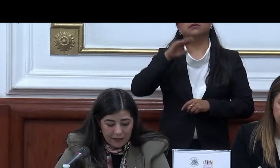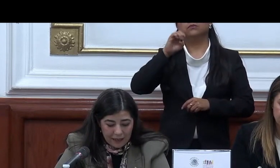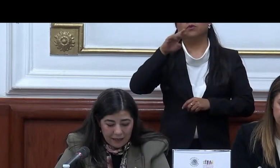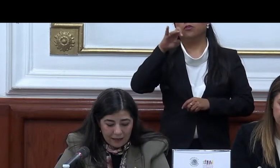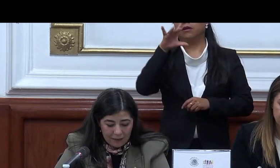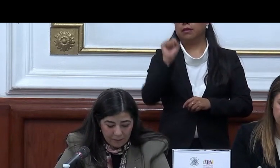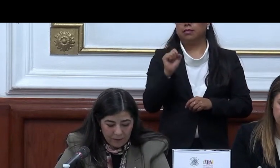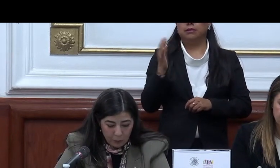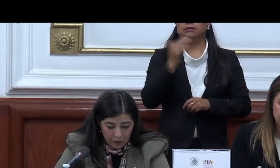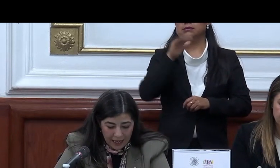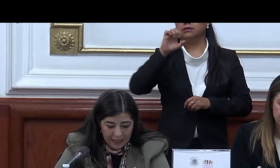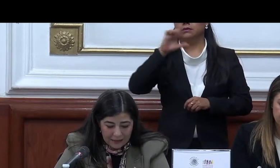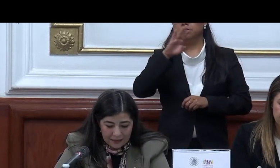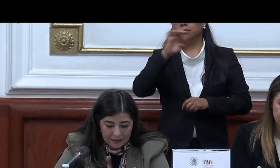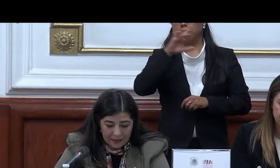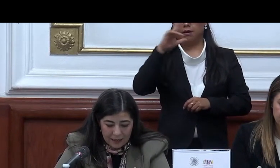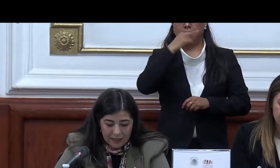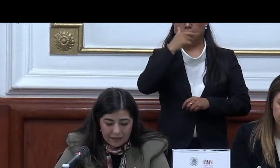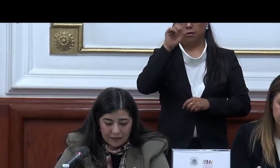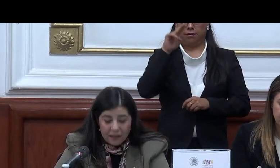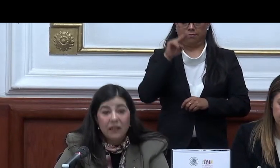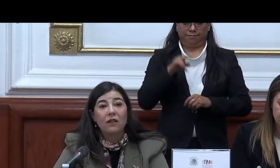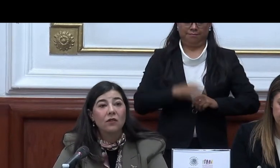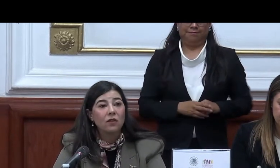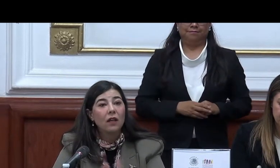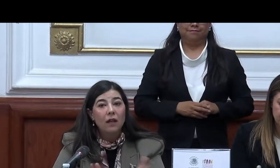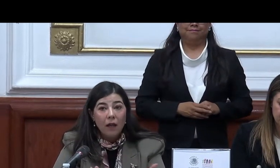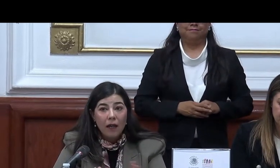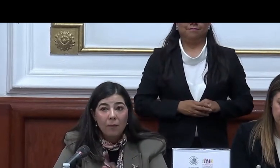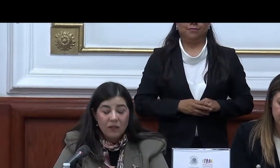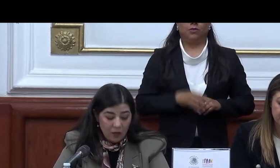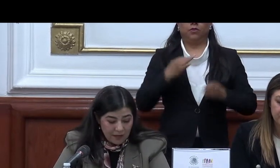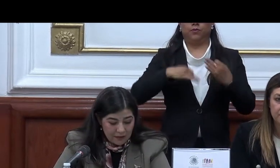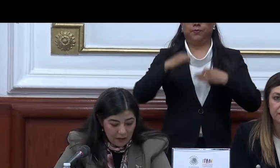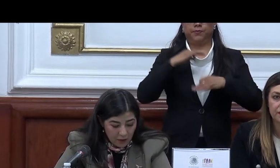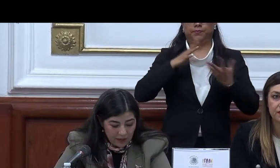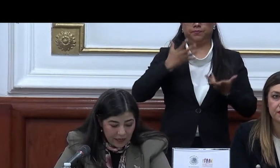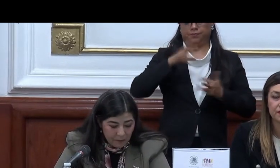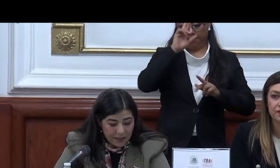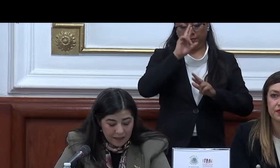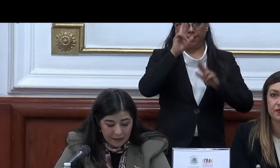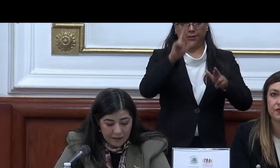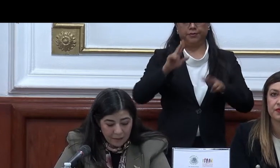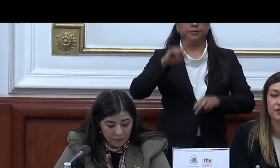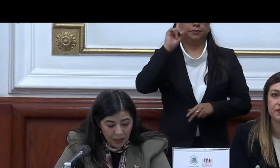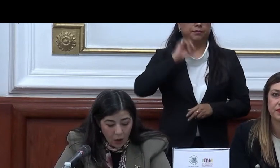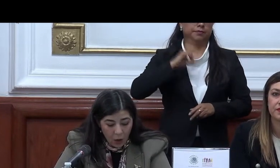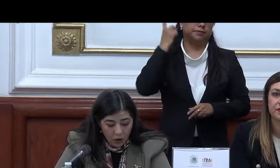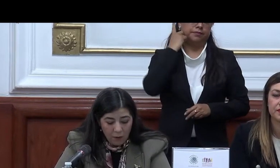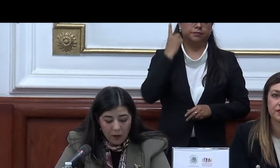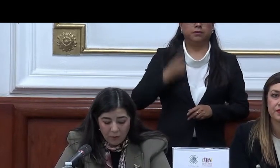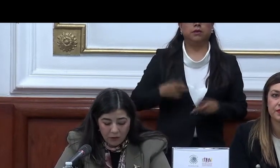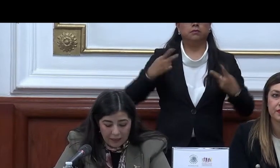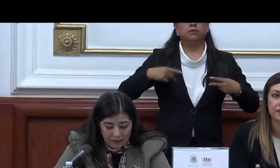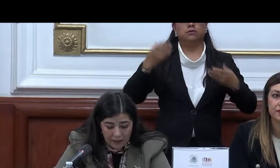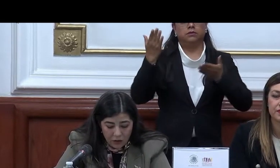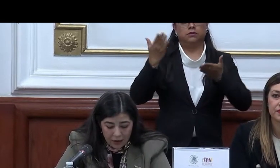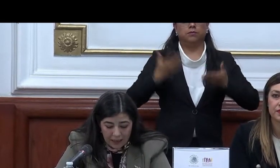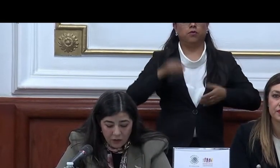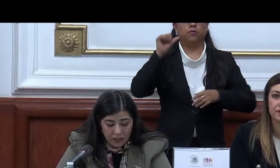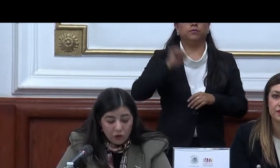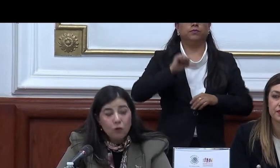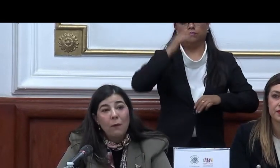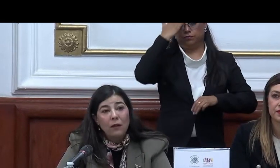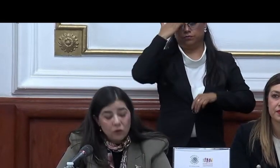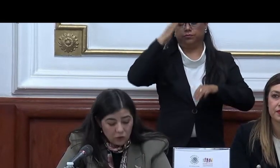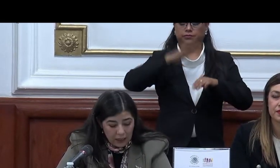honorables diputadas y distinguidos personas que se encuentran aquí presentes. Hoy conmemoramos el Día Internacional de